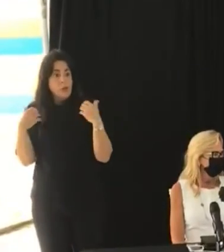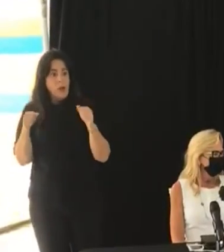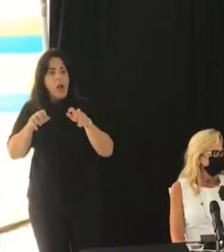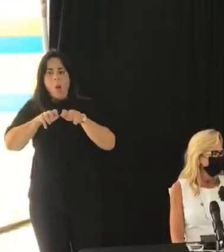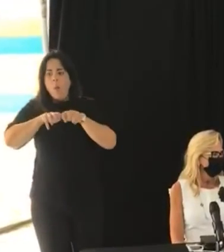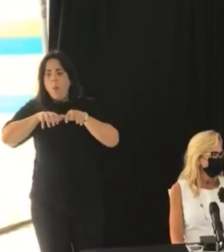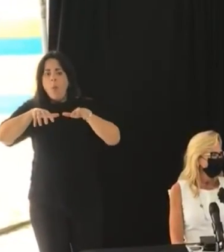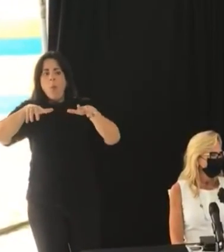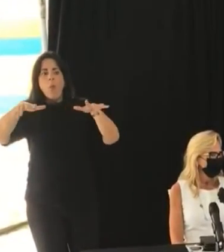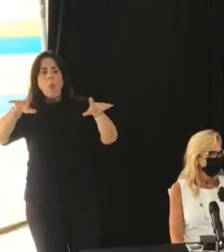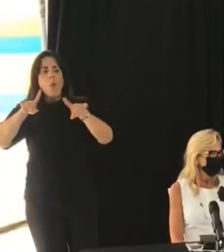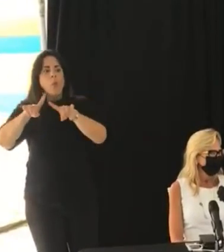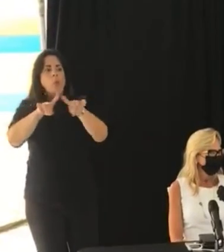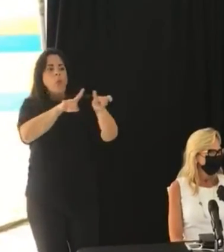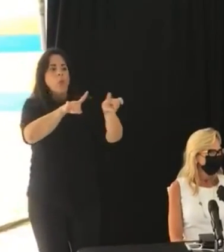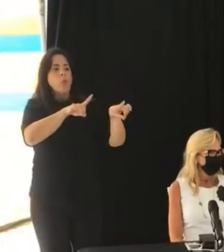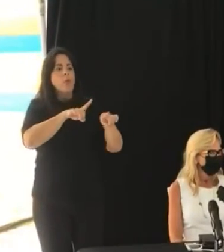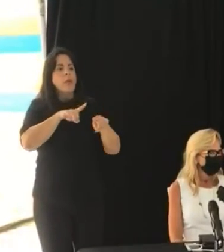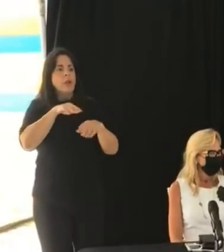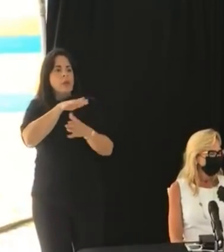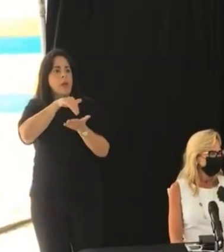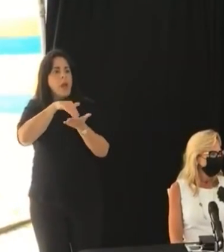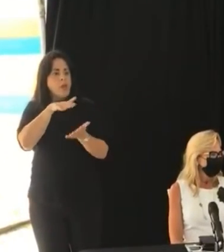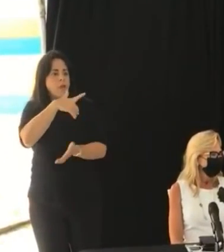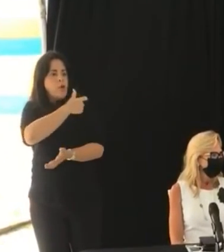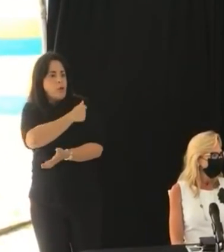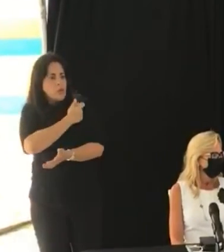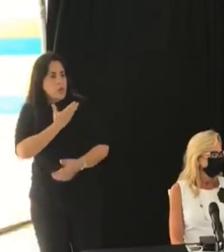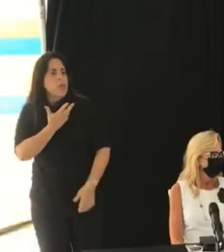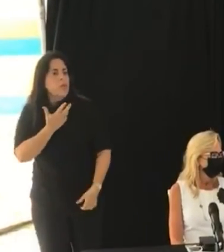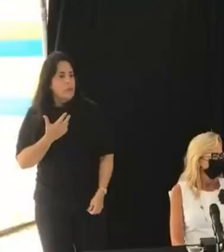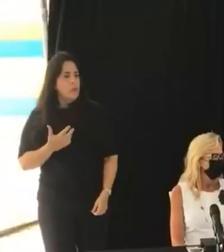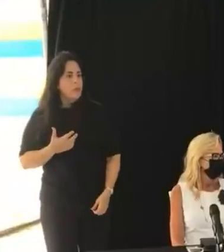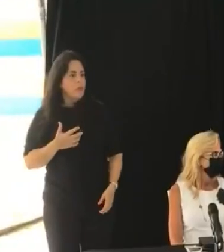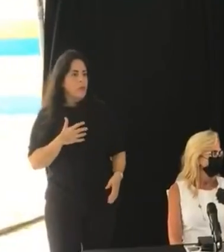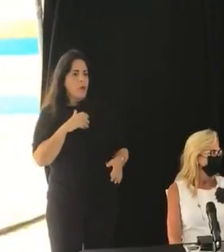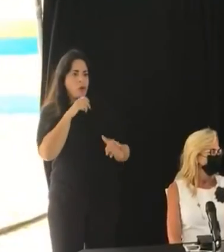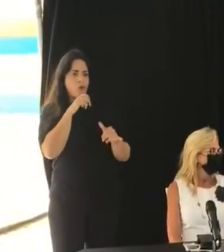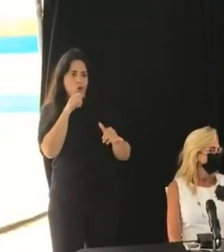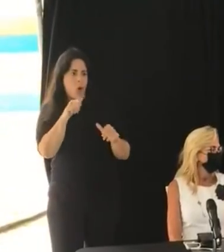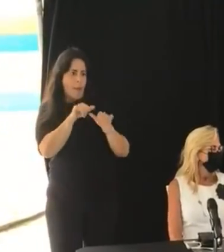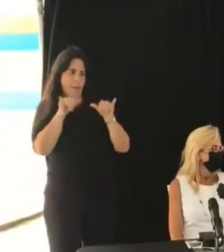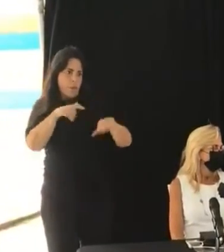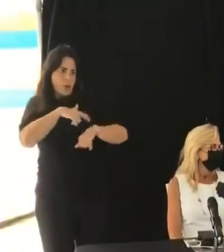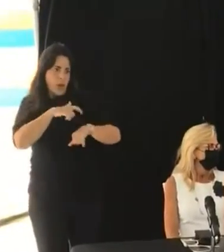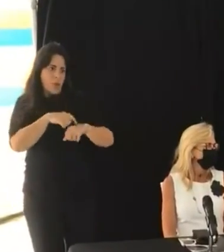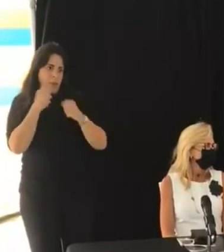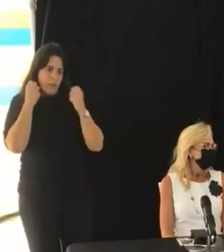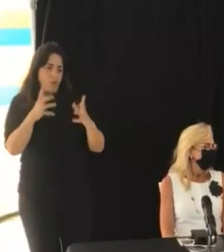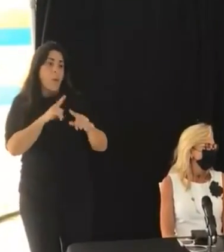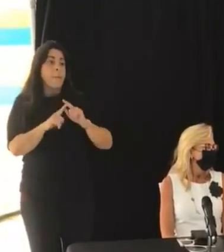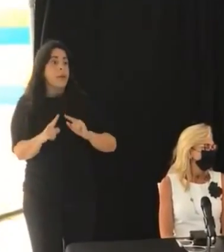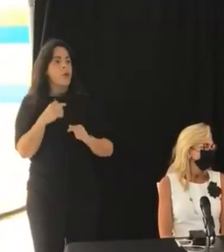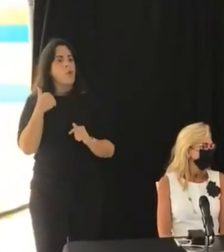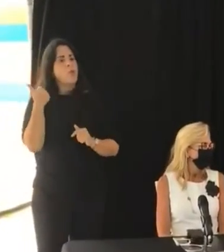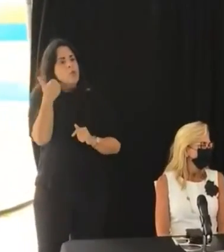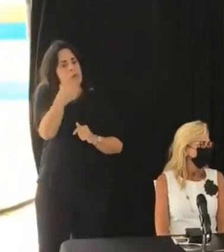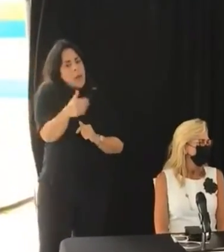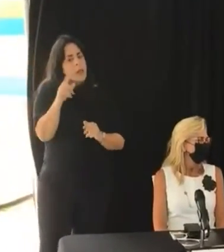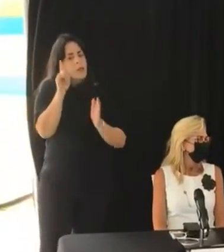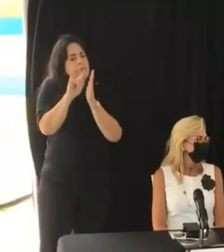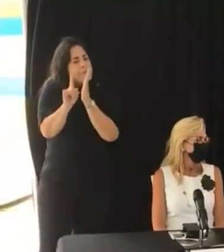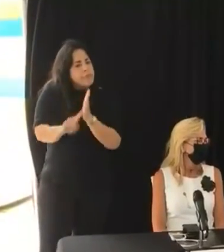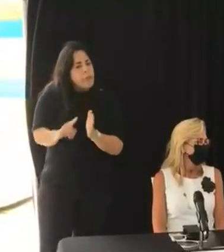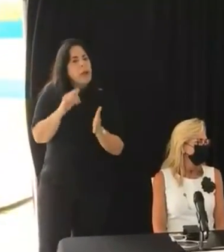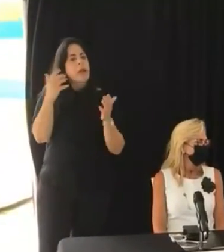por todos los centros de vacunación, por todos, obviamente no todos a la vez porque son un montón, pero estamos todo el tiempo verificando